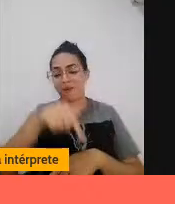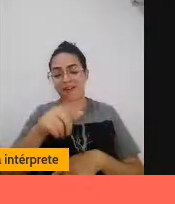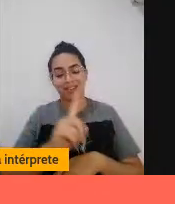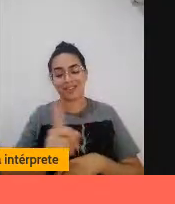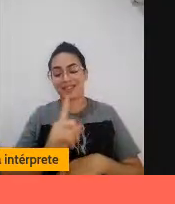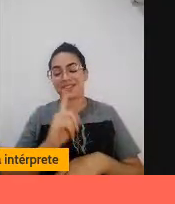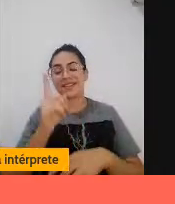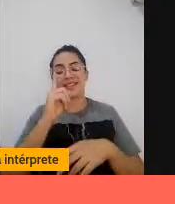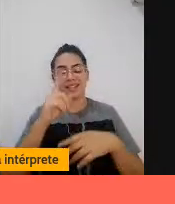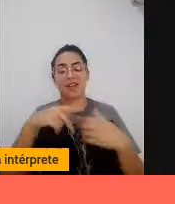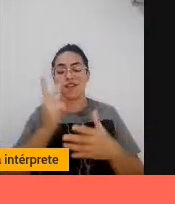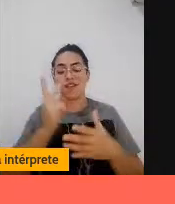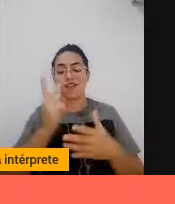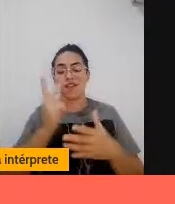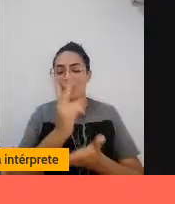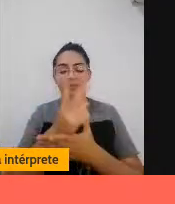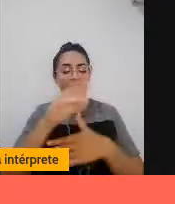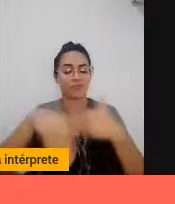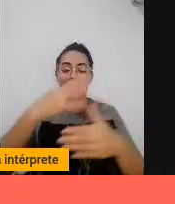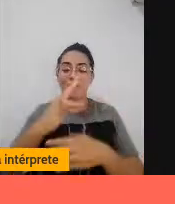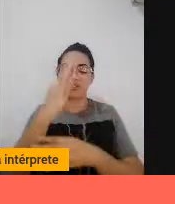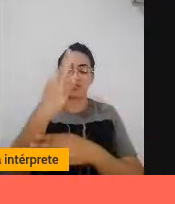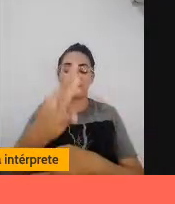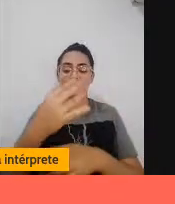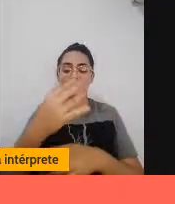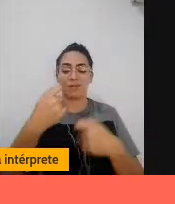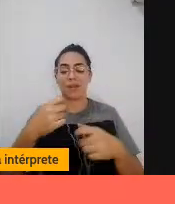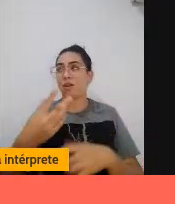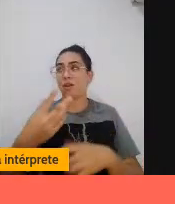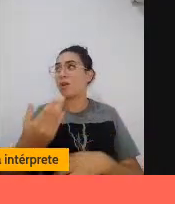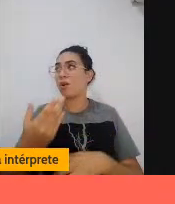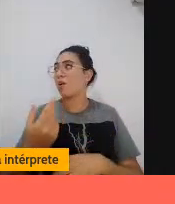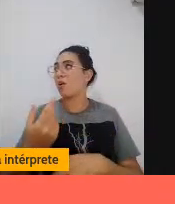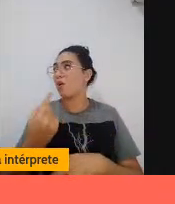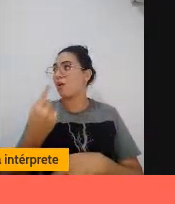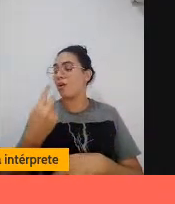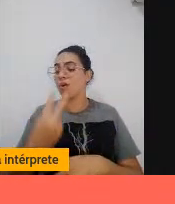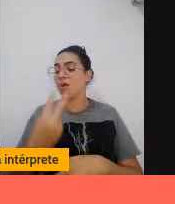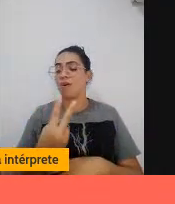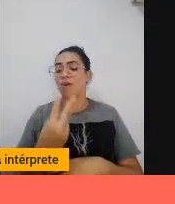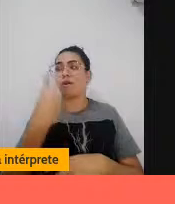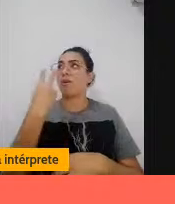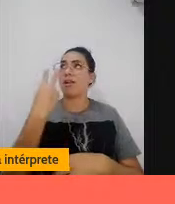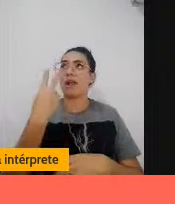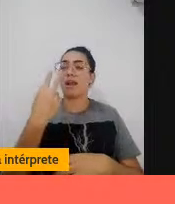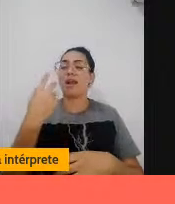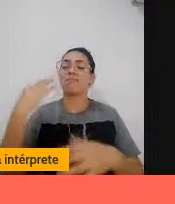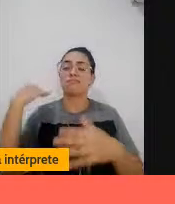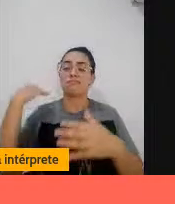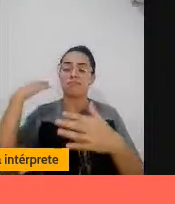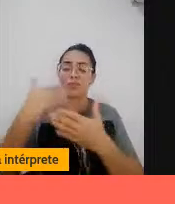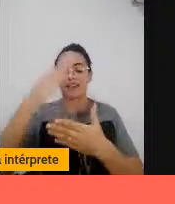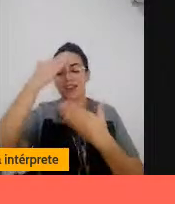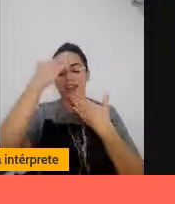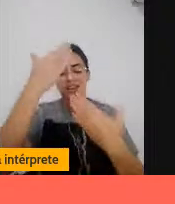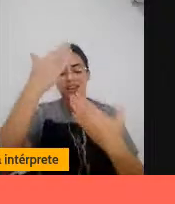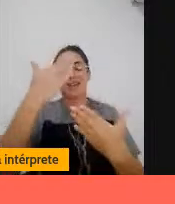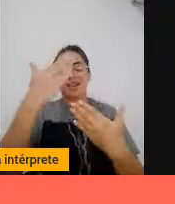é isso, é olhar para trás e agradecer, né, esse momento que vivemos, que ele